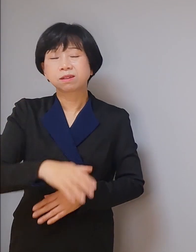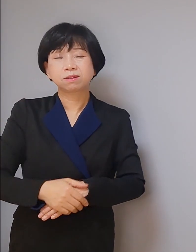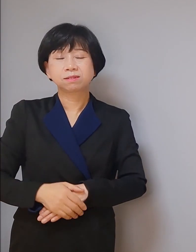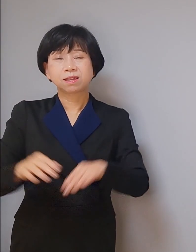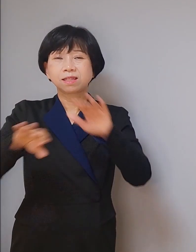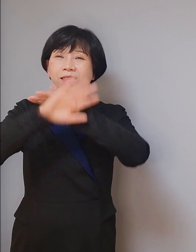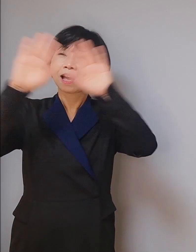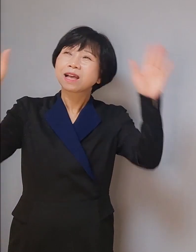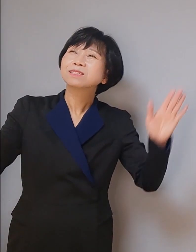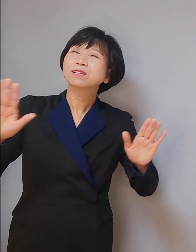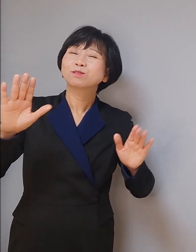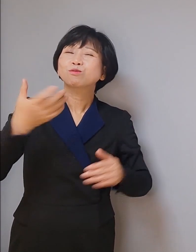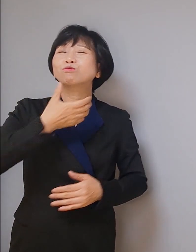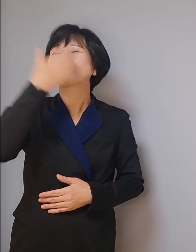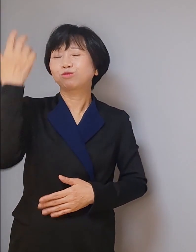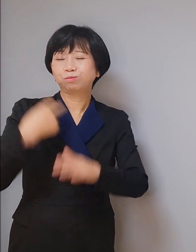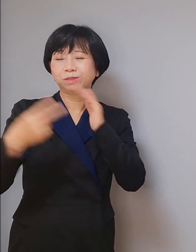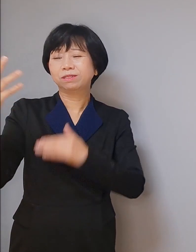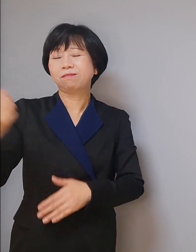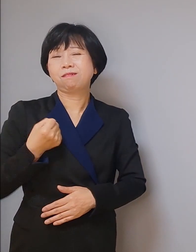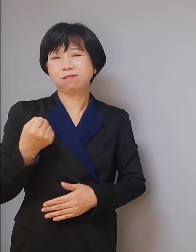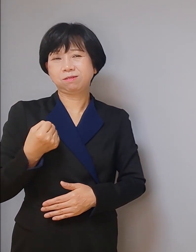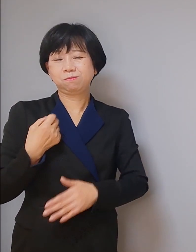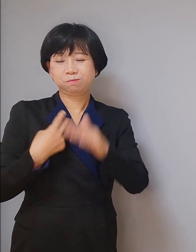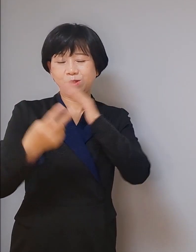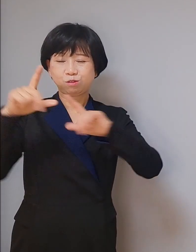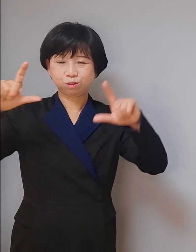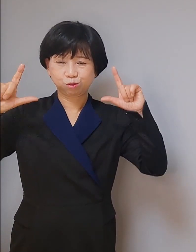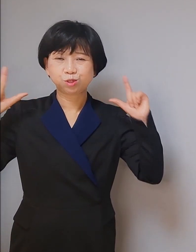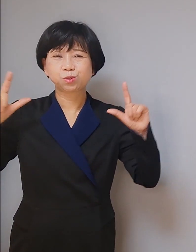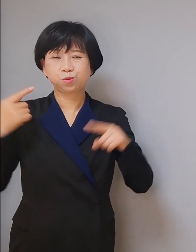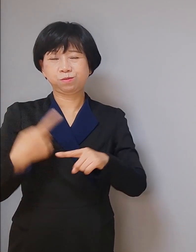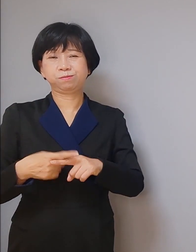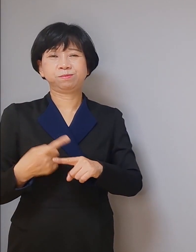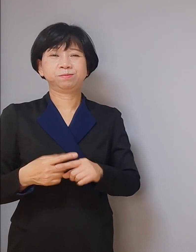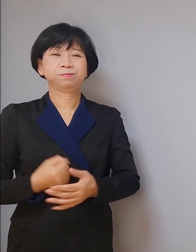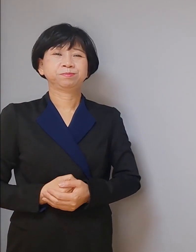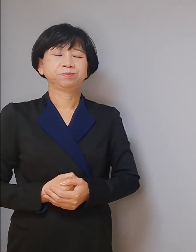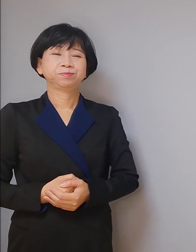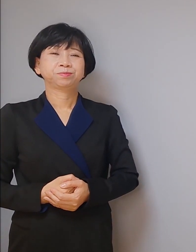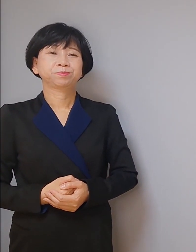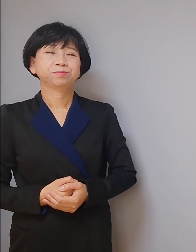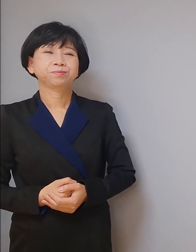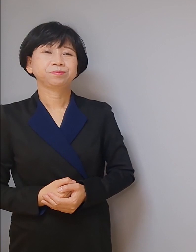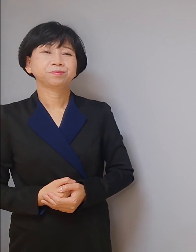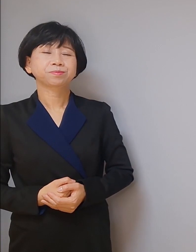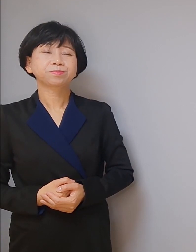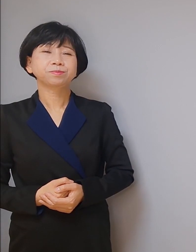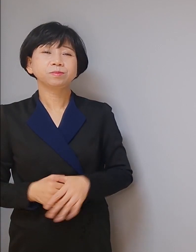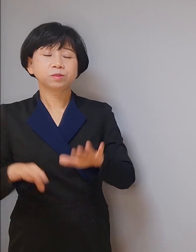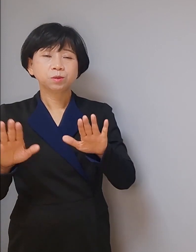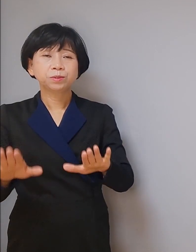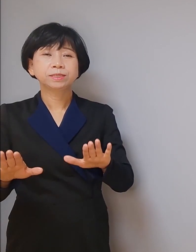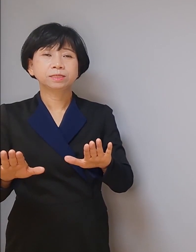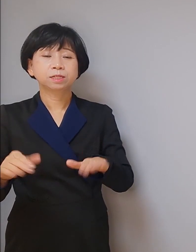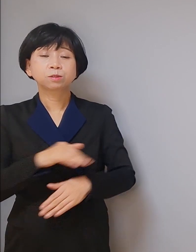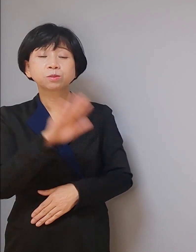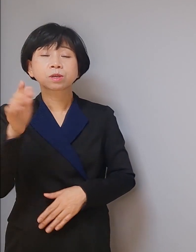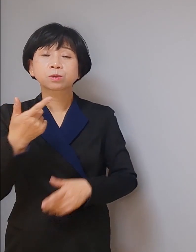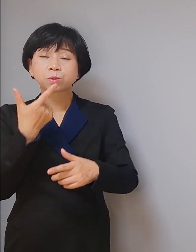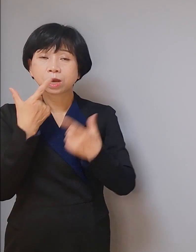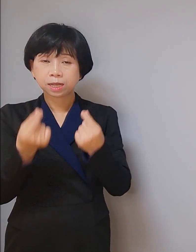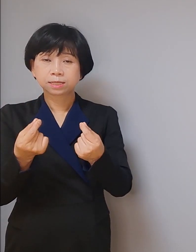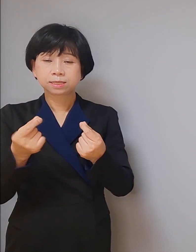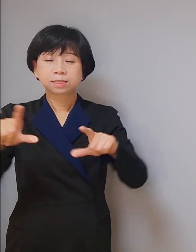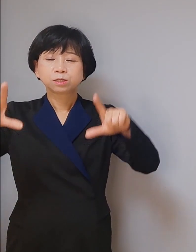꿉니다. 이들이 바로 비전의 주인공, 역사의 주인공이 되는 줄 믿습니다. 오늘 이 시간 우리가 그 주인공이